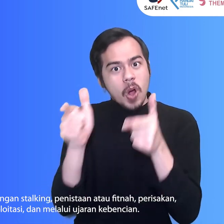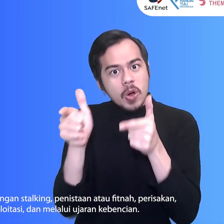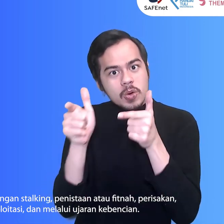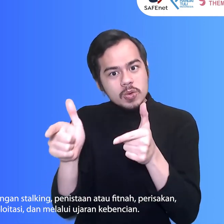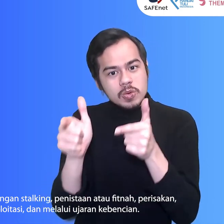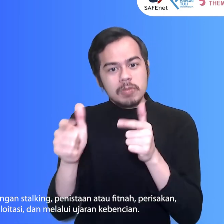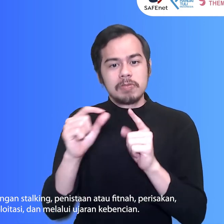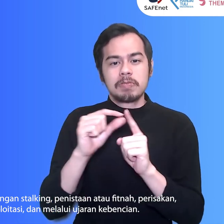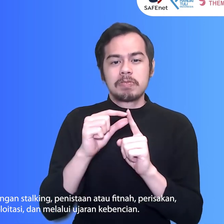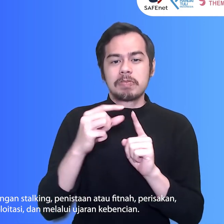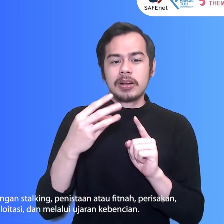Hai eksploitasi